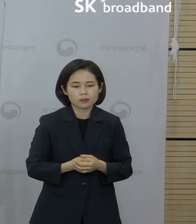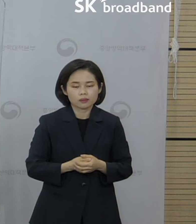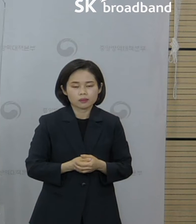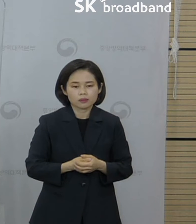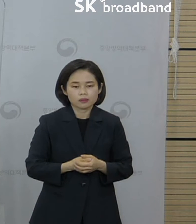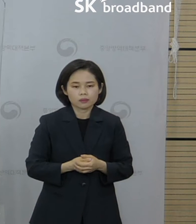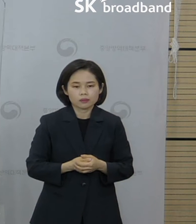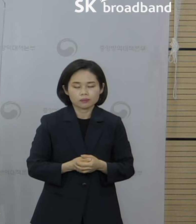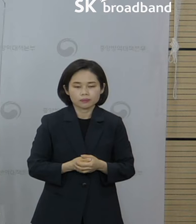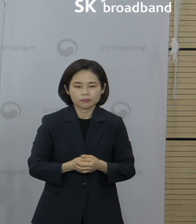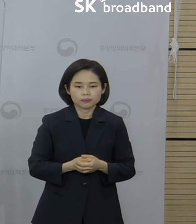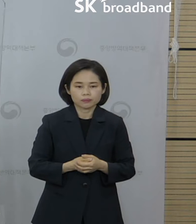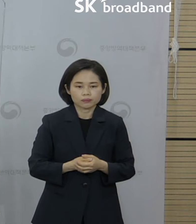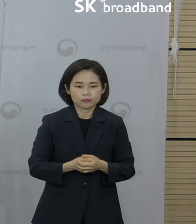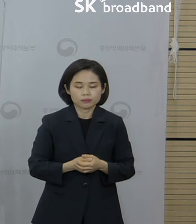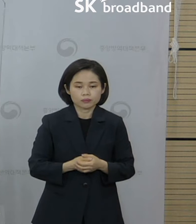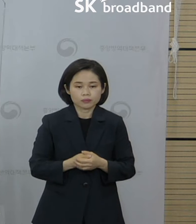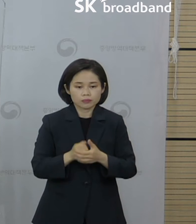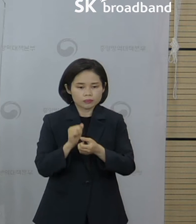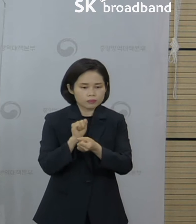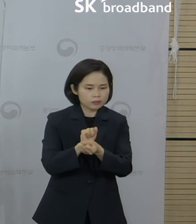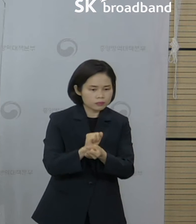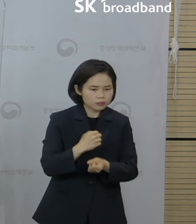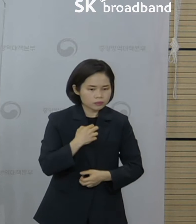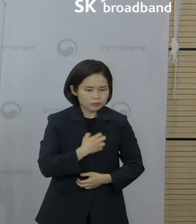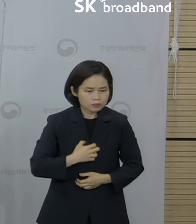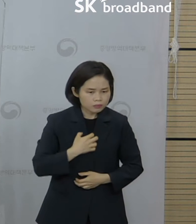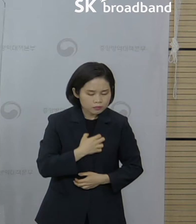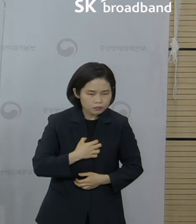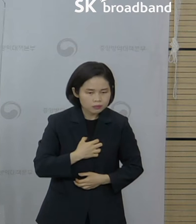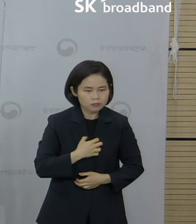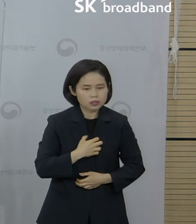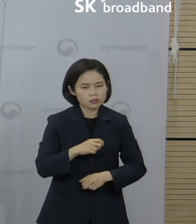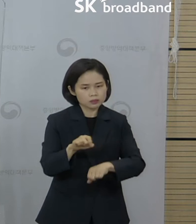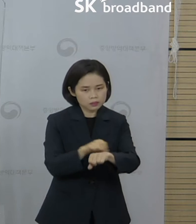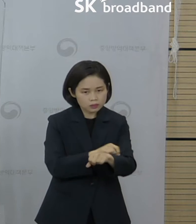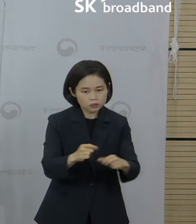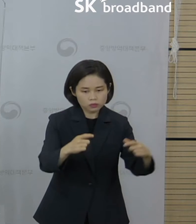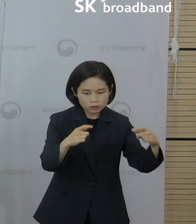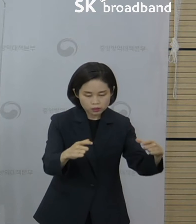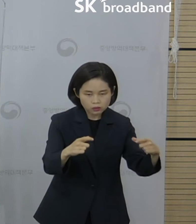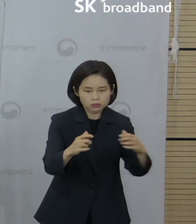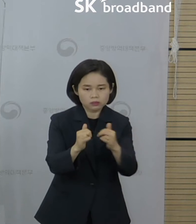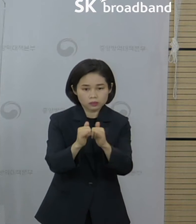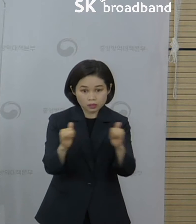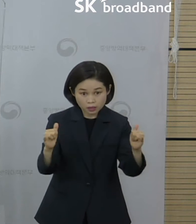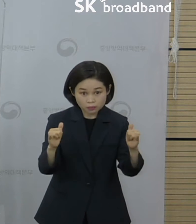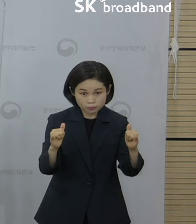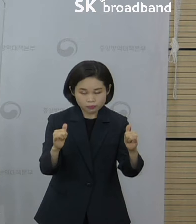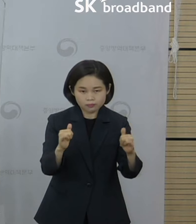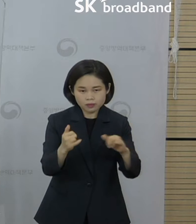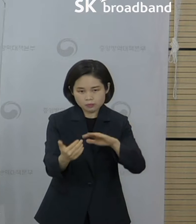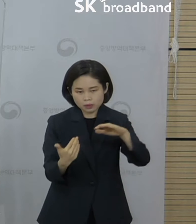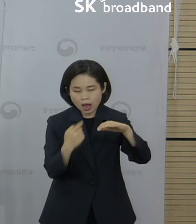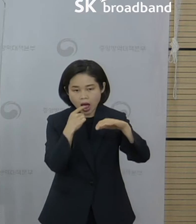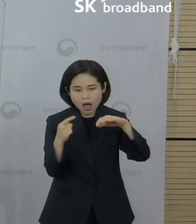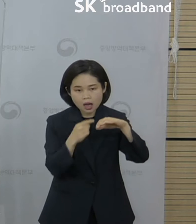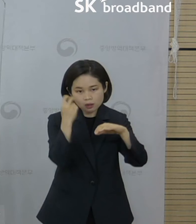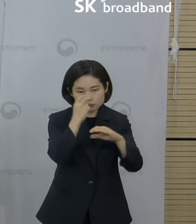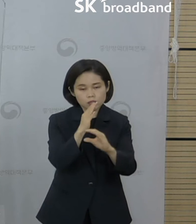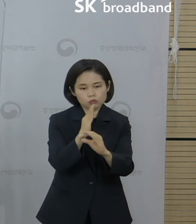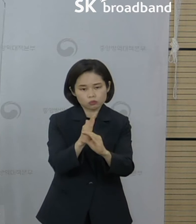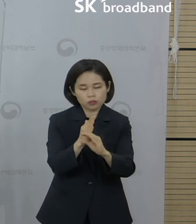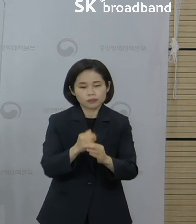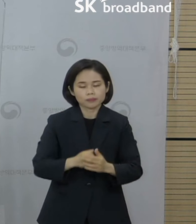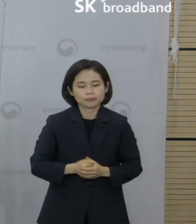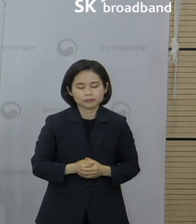저희 방역대책본부에서는 감염 발생이 우려되는 특정한 지역이나 대상에 대해서도 선제검사를 실시하고